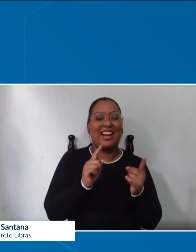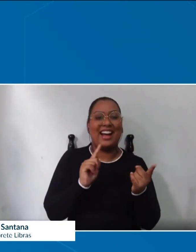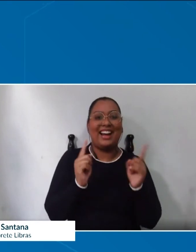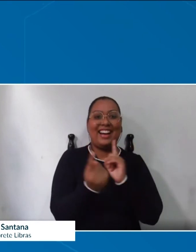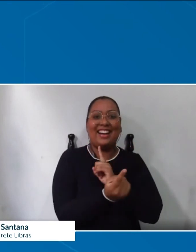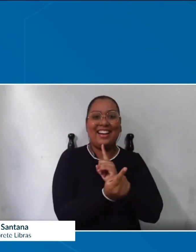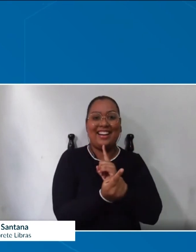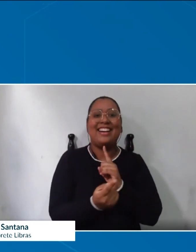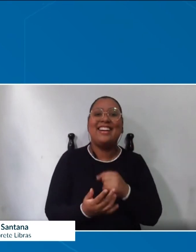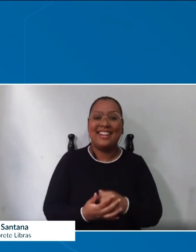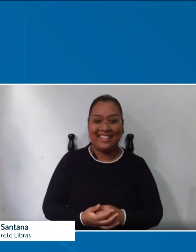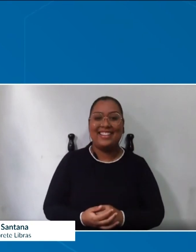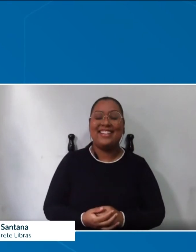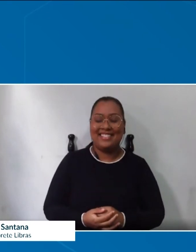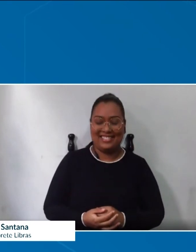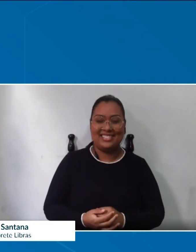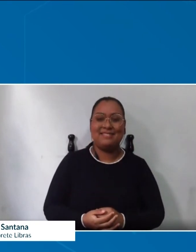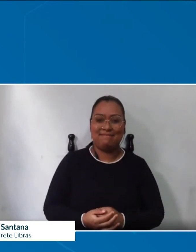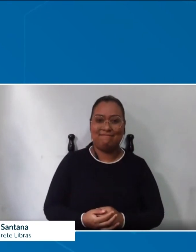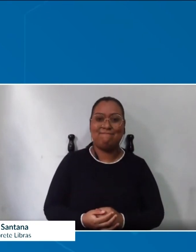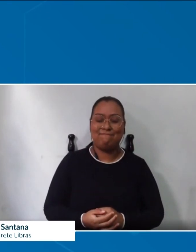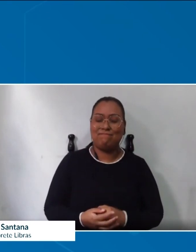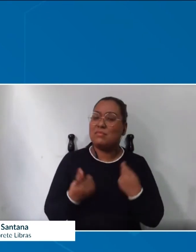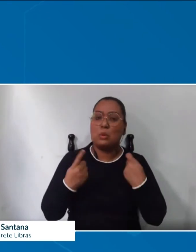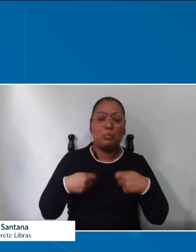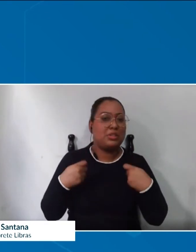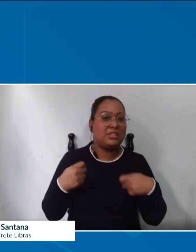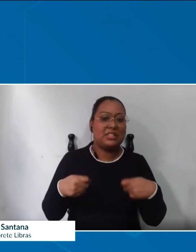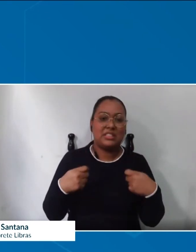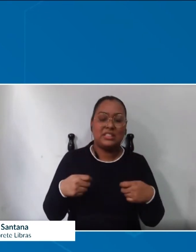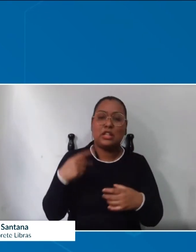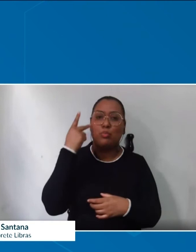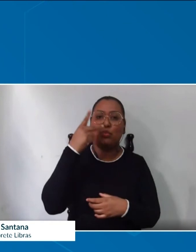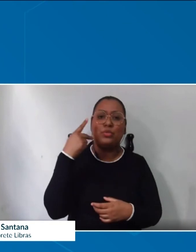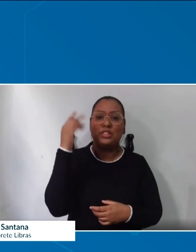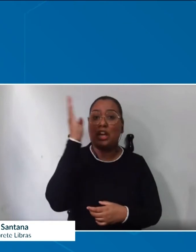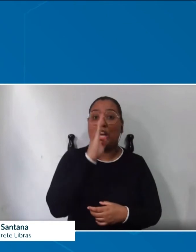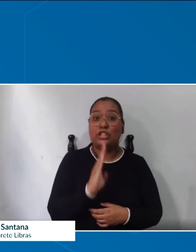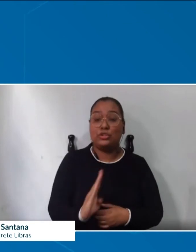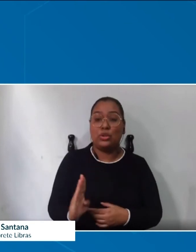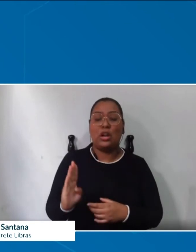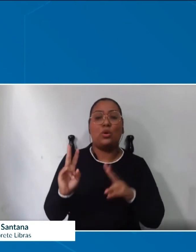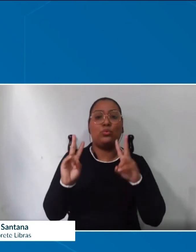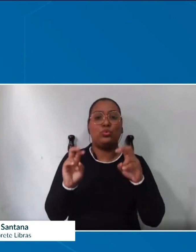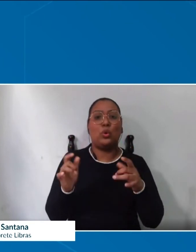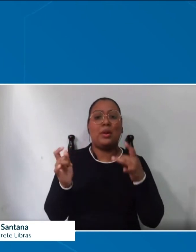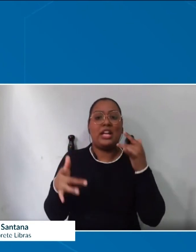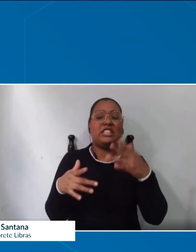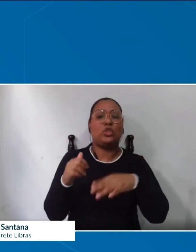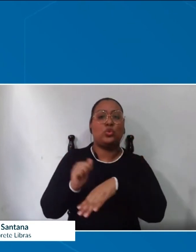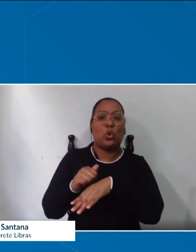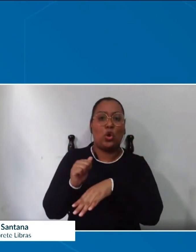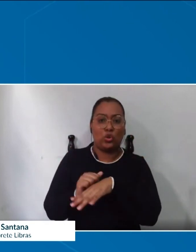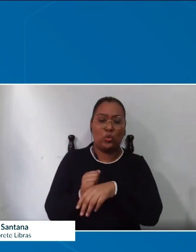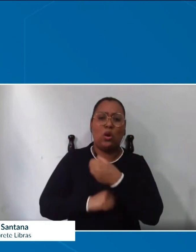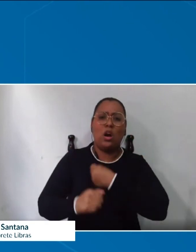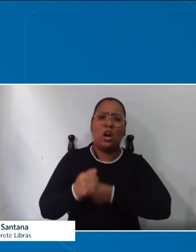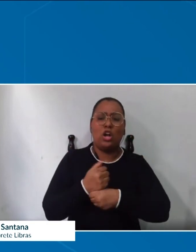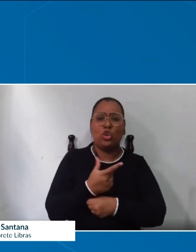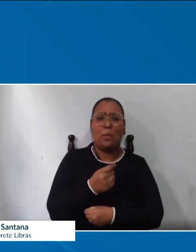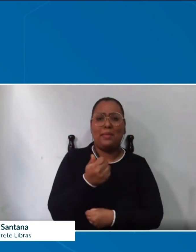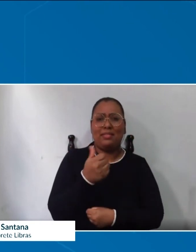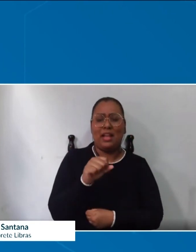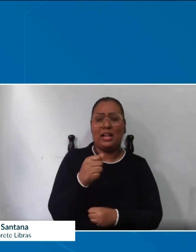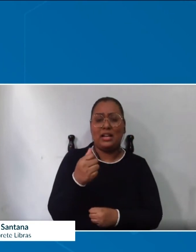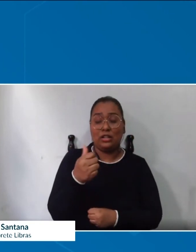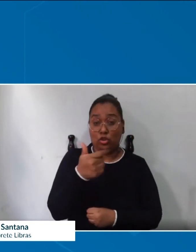tão propagada, né, tão necessária para a Política Nacional de Resíduos Sólidos, que foi criada em 2010 no